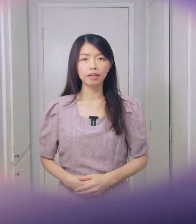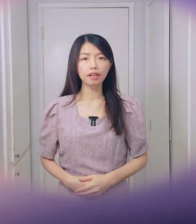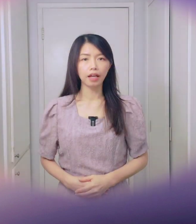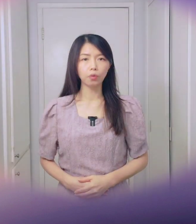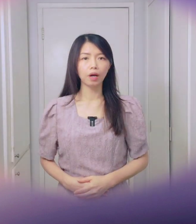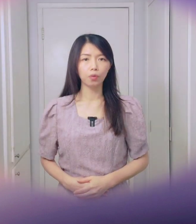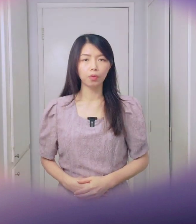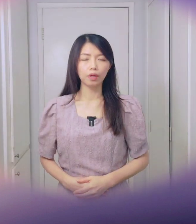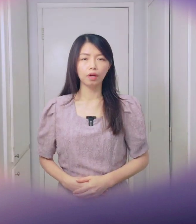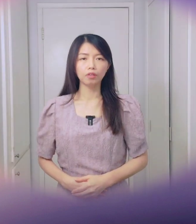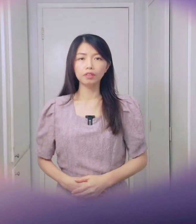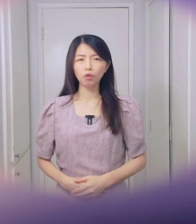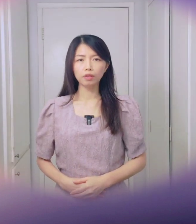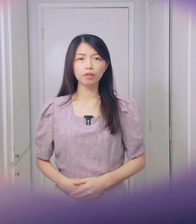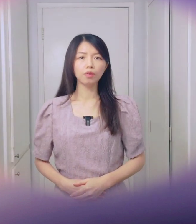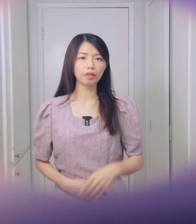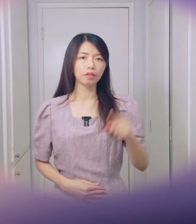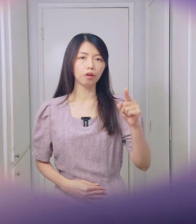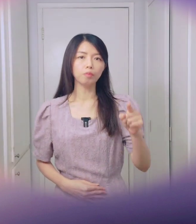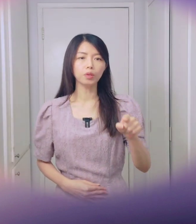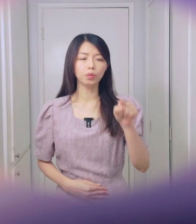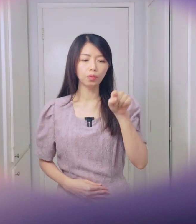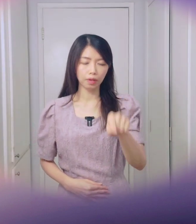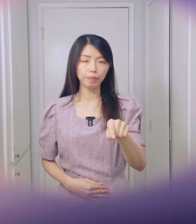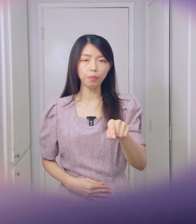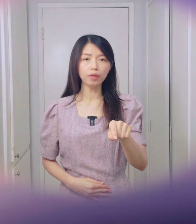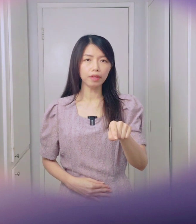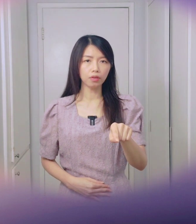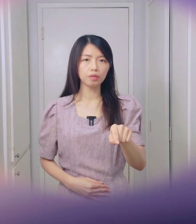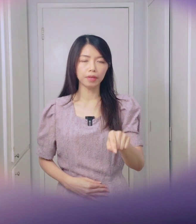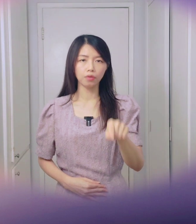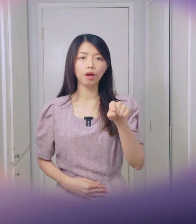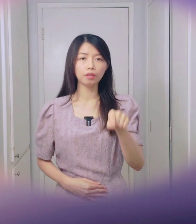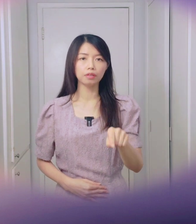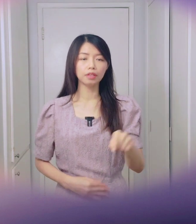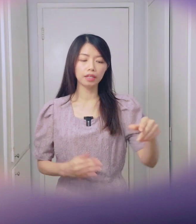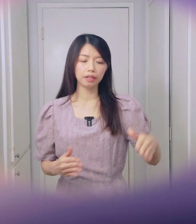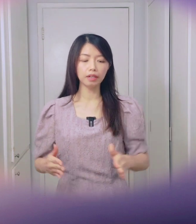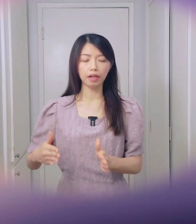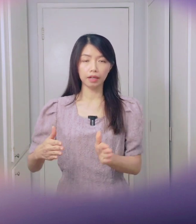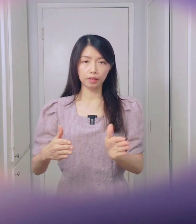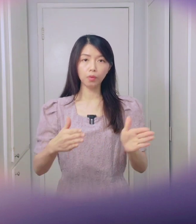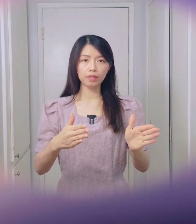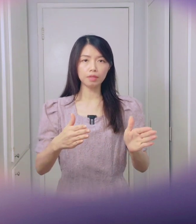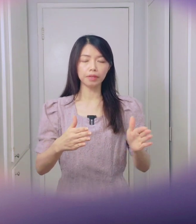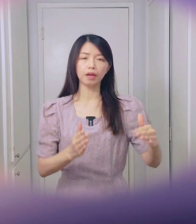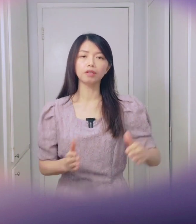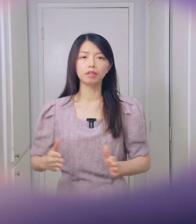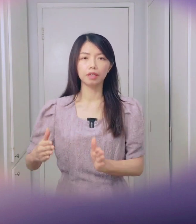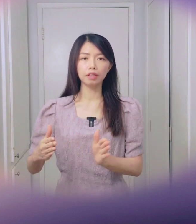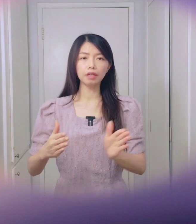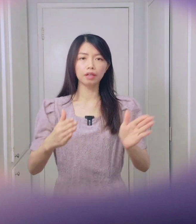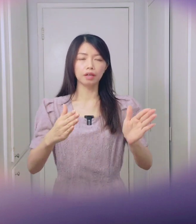그 길을 나도 가오. 그라고 하는 뜻의 수어는 검지로 앞에 포인팅 해주시면 되고요. 그 길을 아까 똑같이 하시면